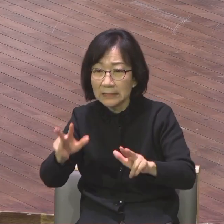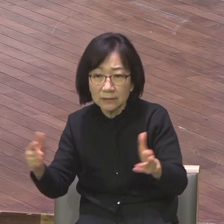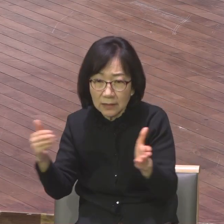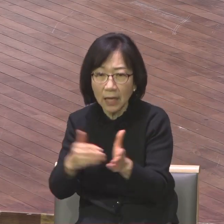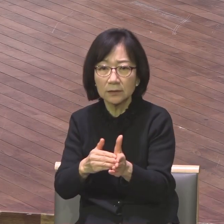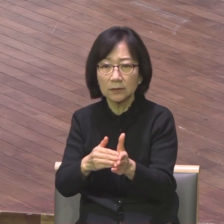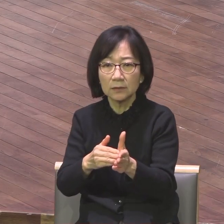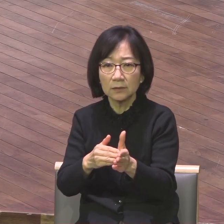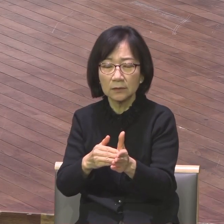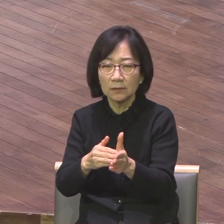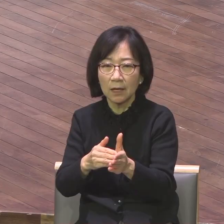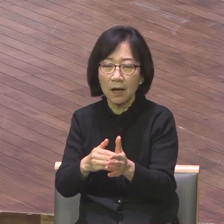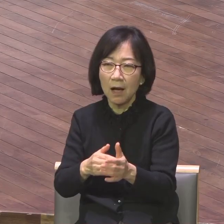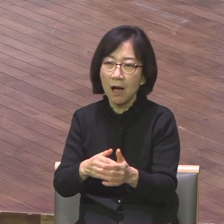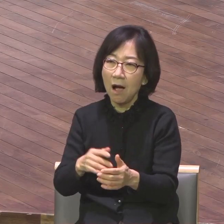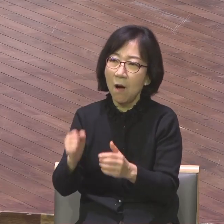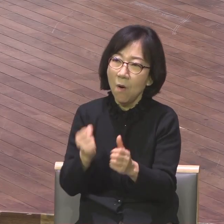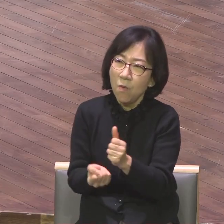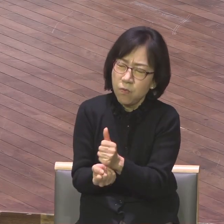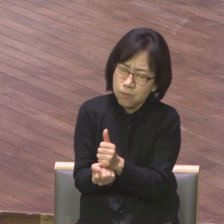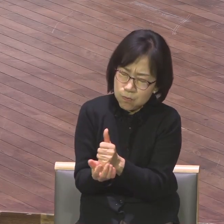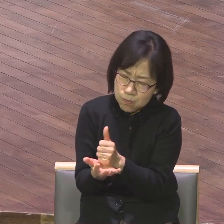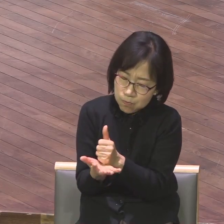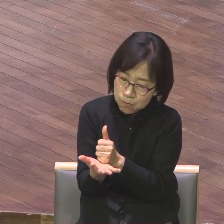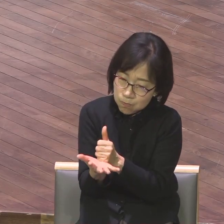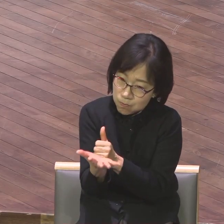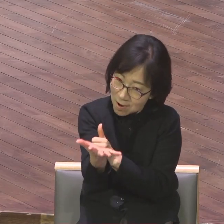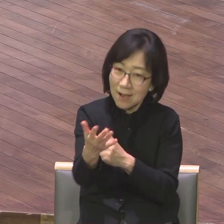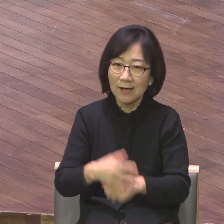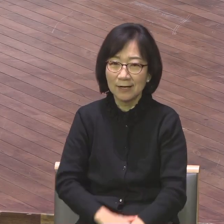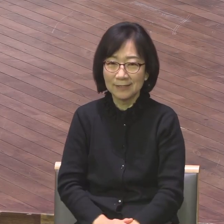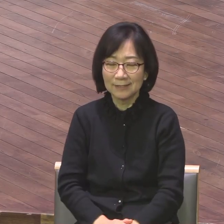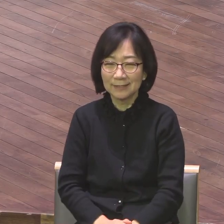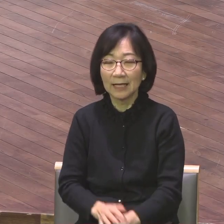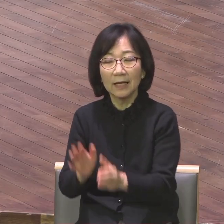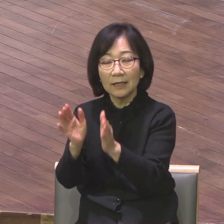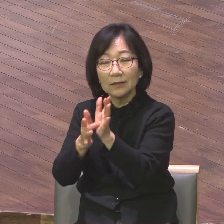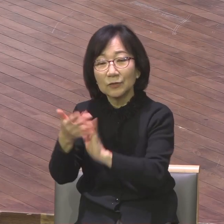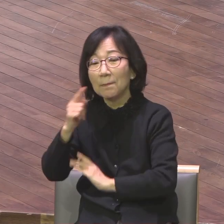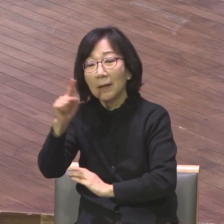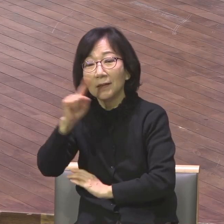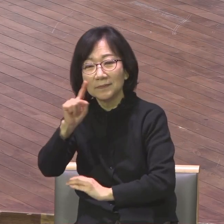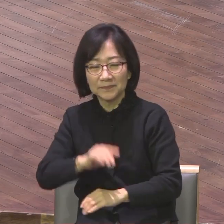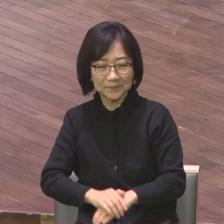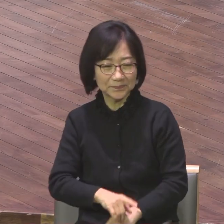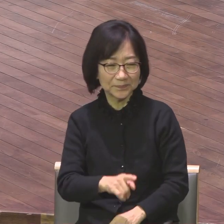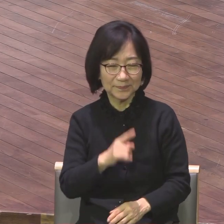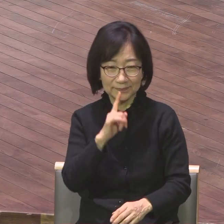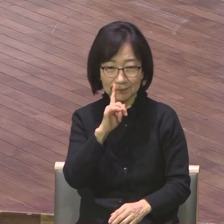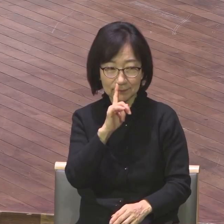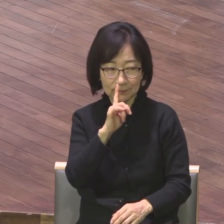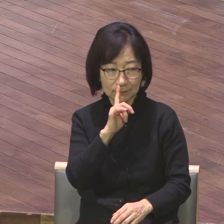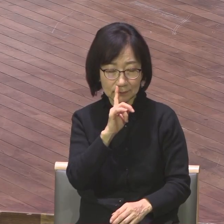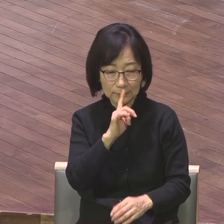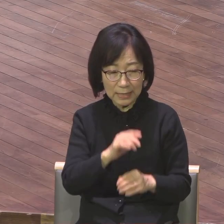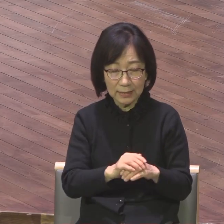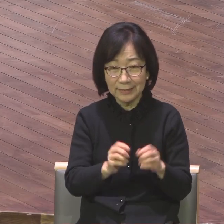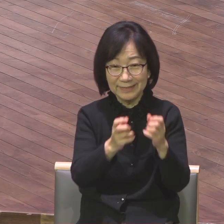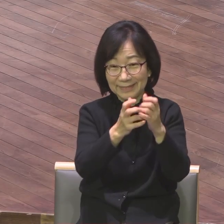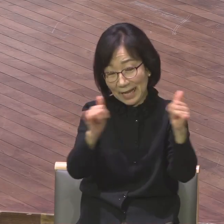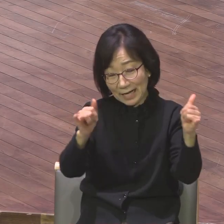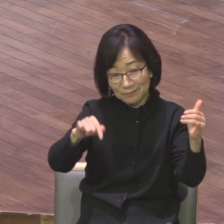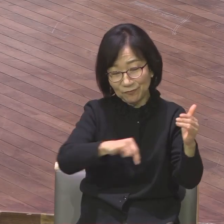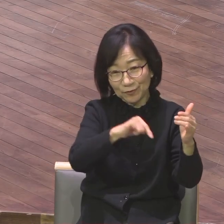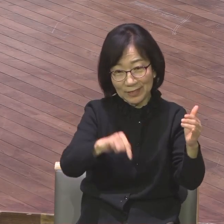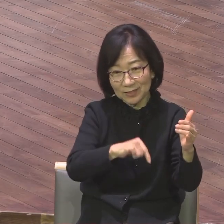놀라운 축복 받았죠. 예수님께서 여자가 낳은 자 중에 세례 요한보다 큰 자가